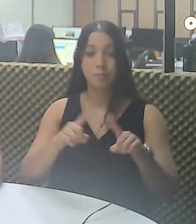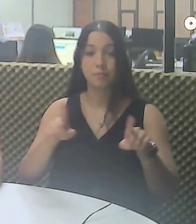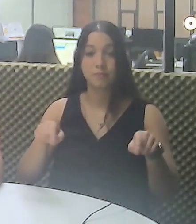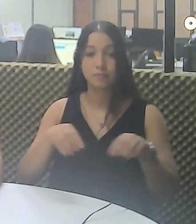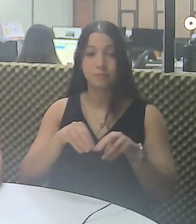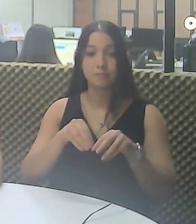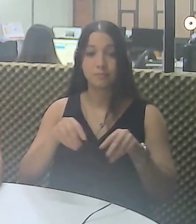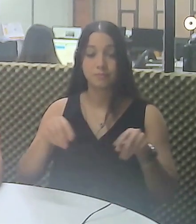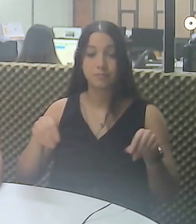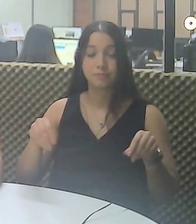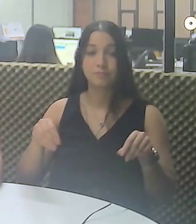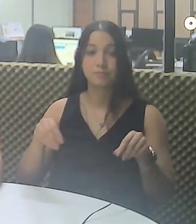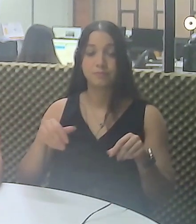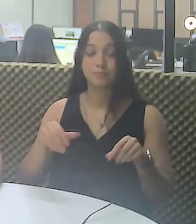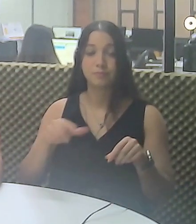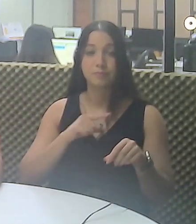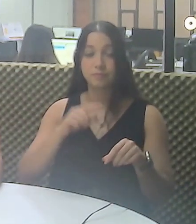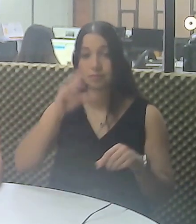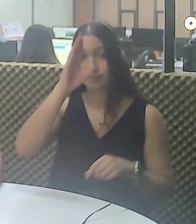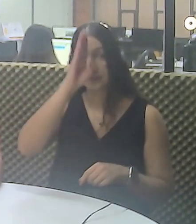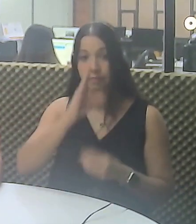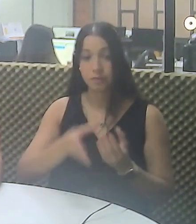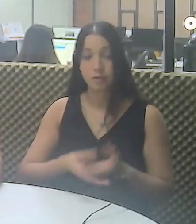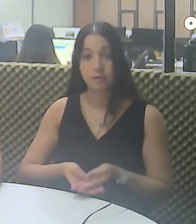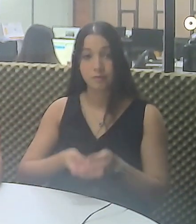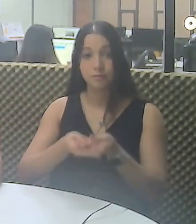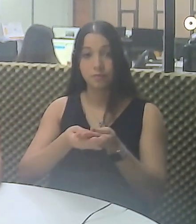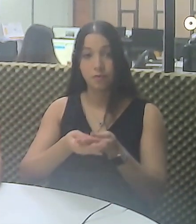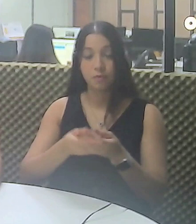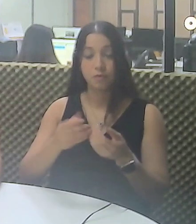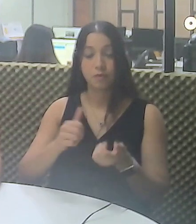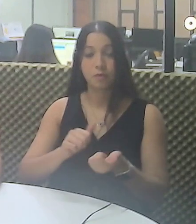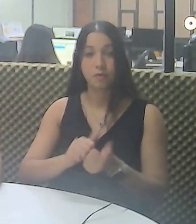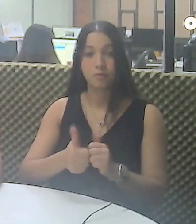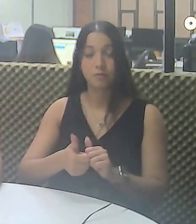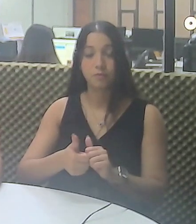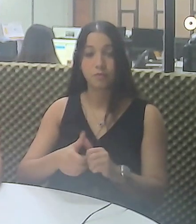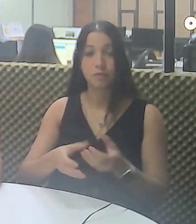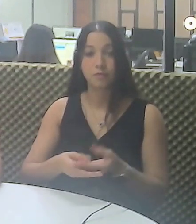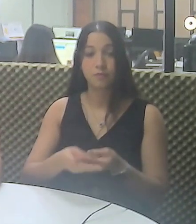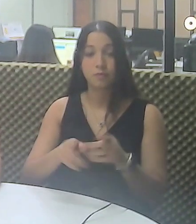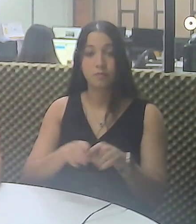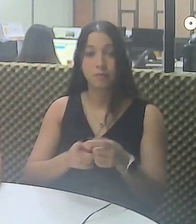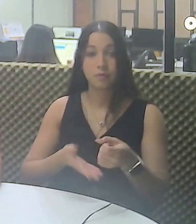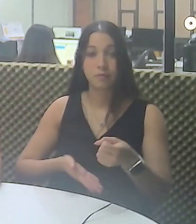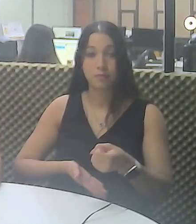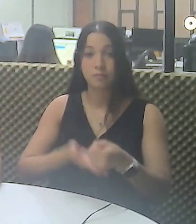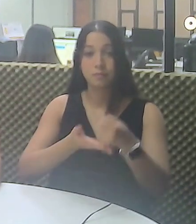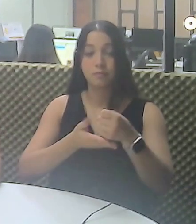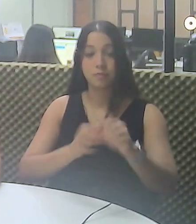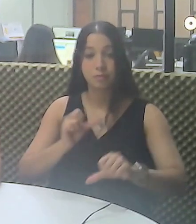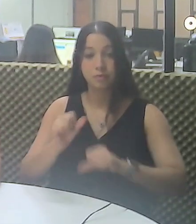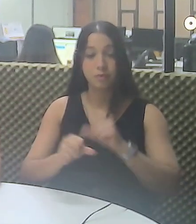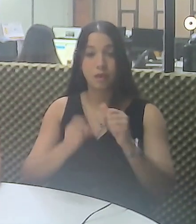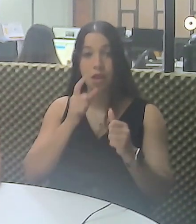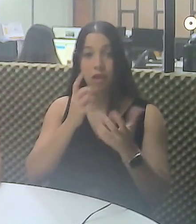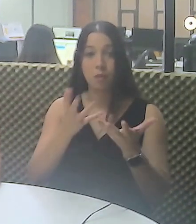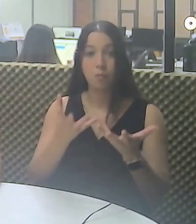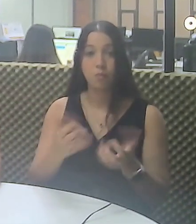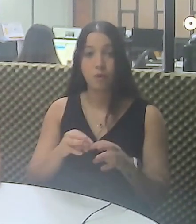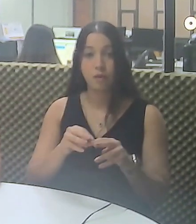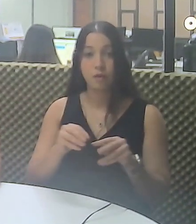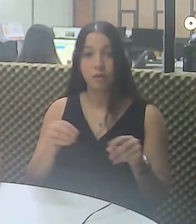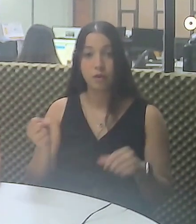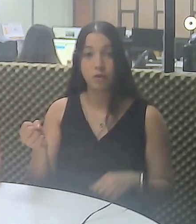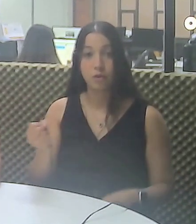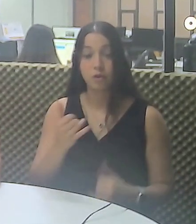areia, utilizadas para a prática gratuita de vôlei de praia, futevôlei e peteca, incluem drenagem e troca da atual areia por